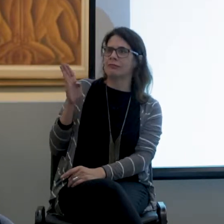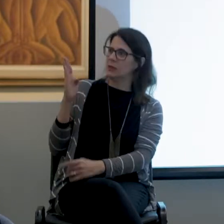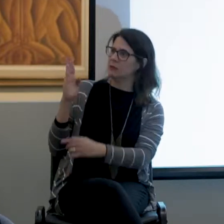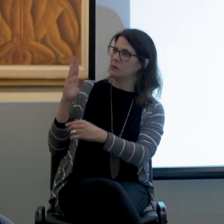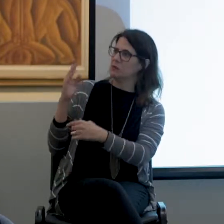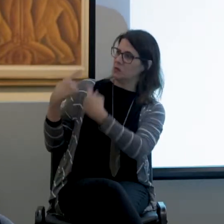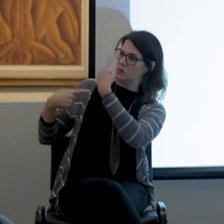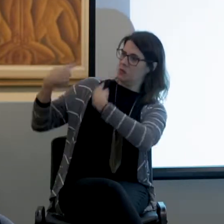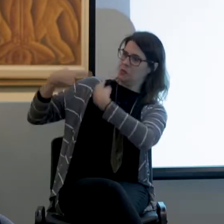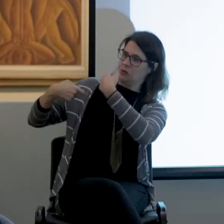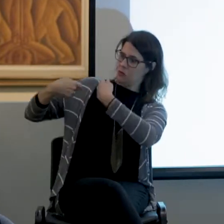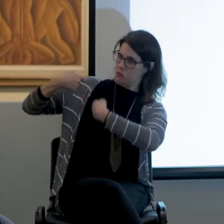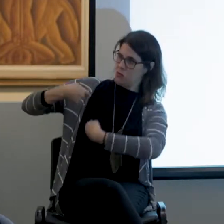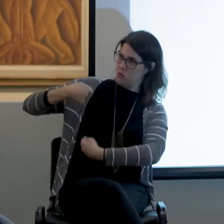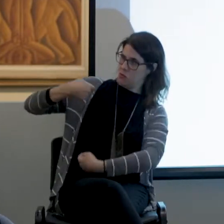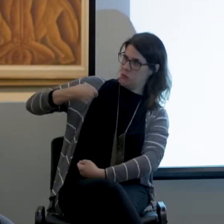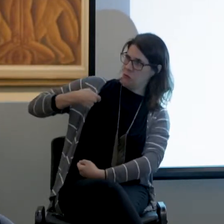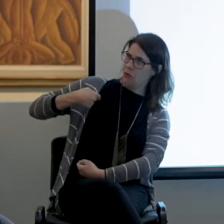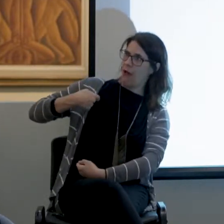clericais,